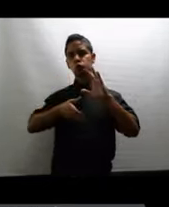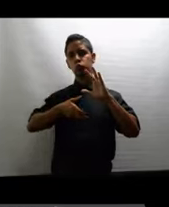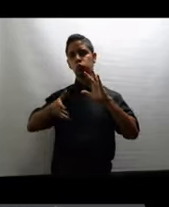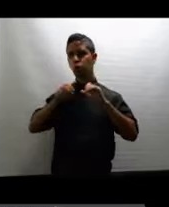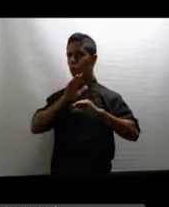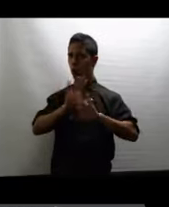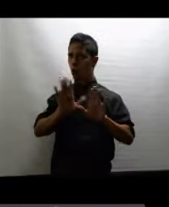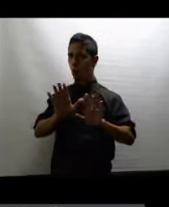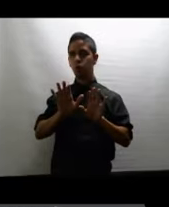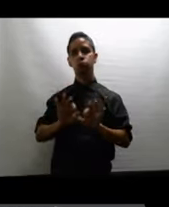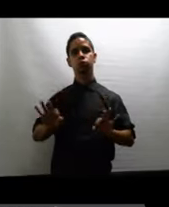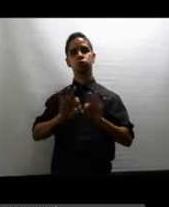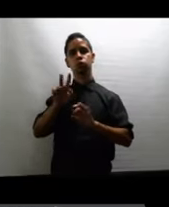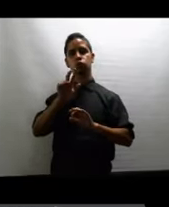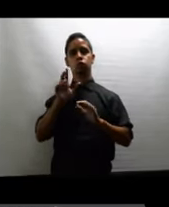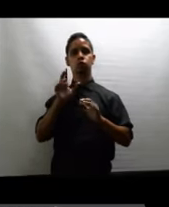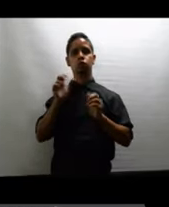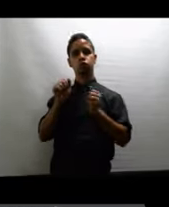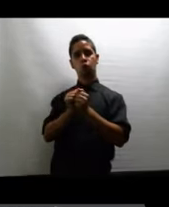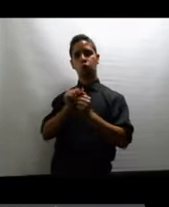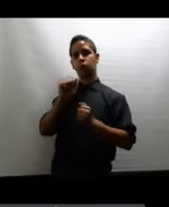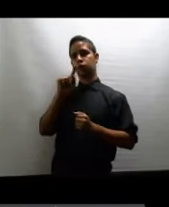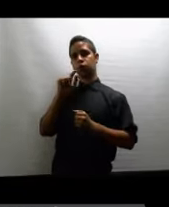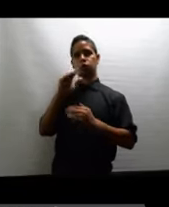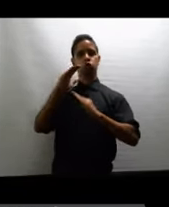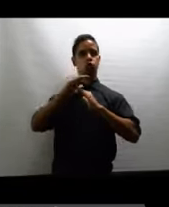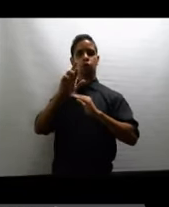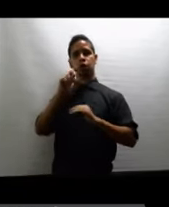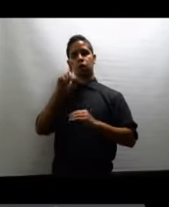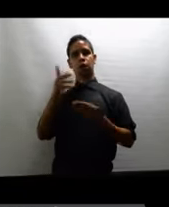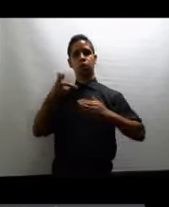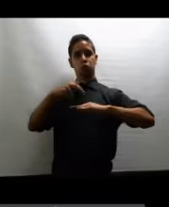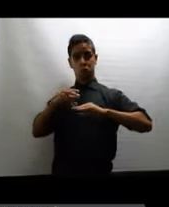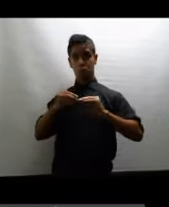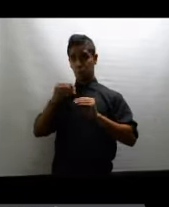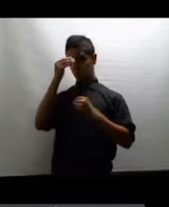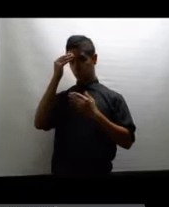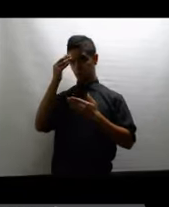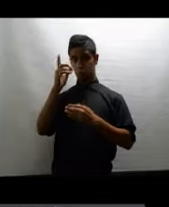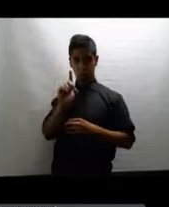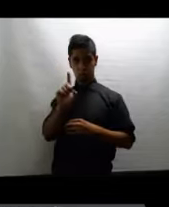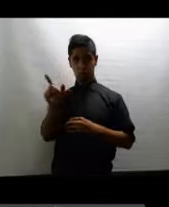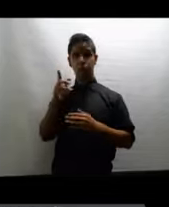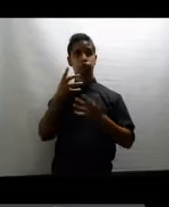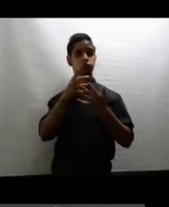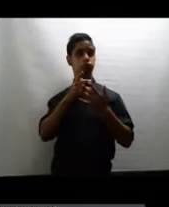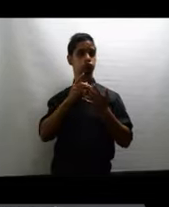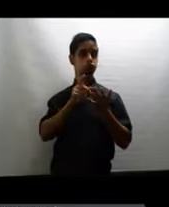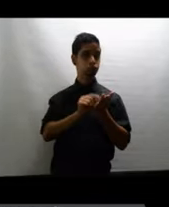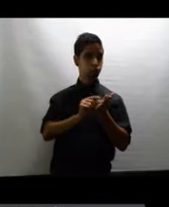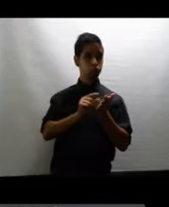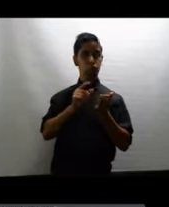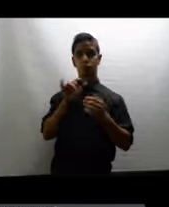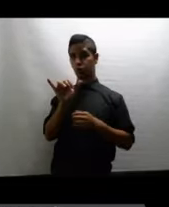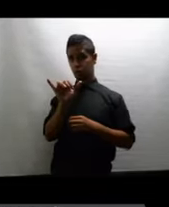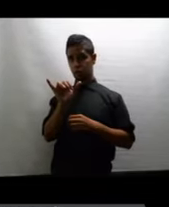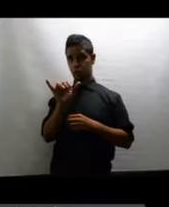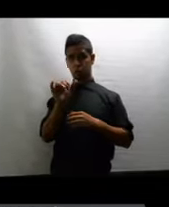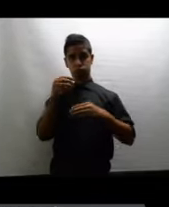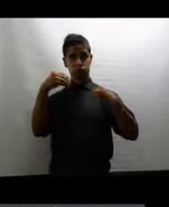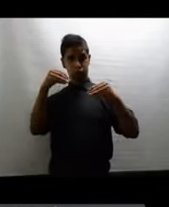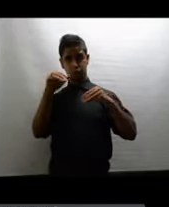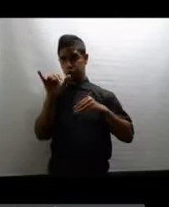en AT&T, la mejor red en Puerto Rico. Más detalles en la prensa, en las tiendas y en